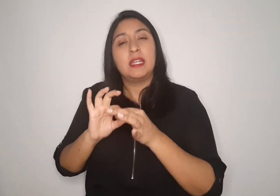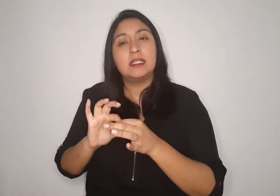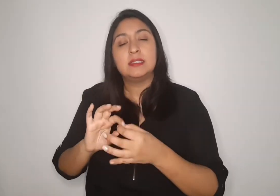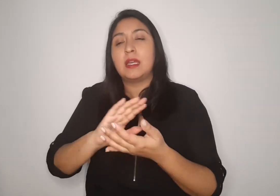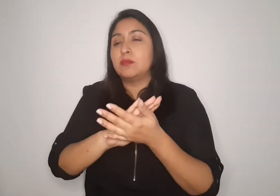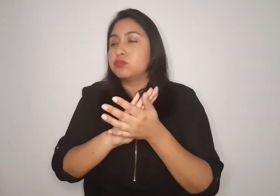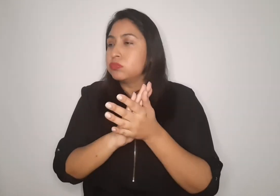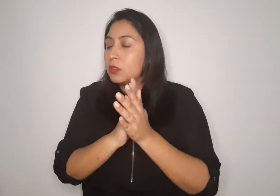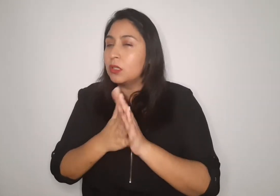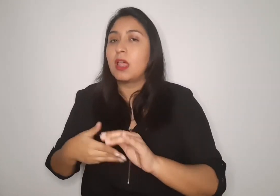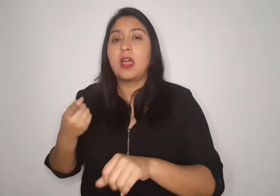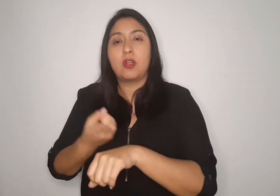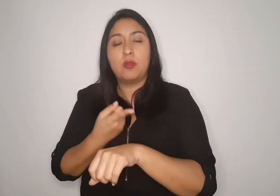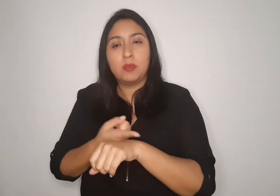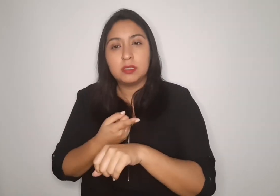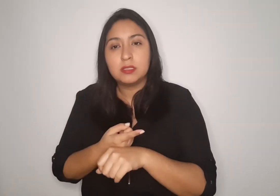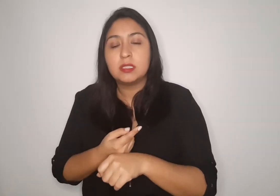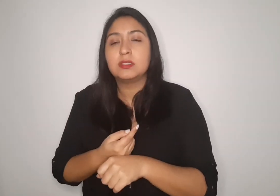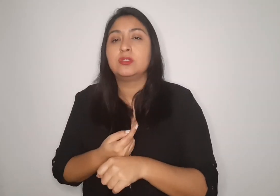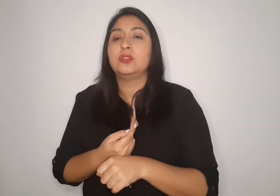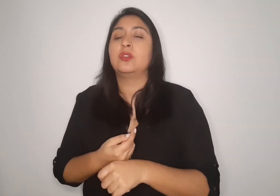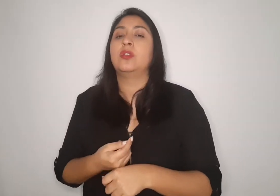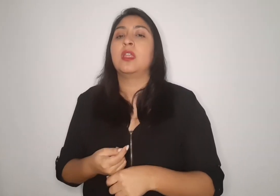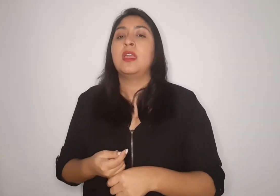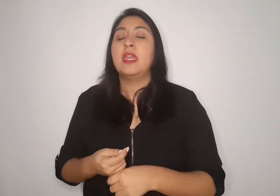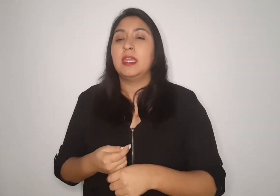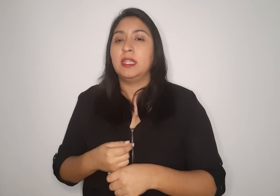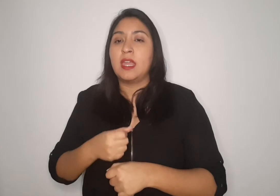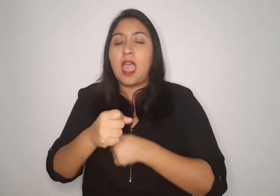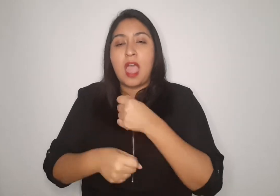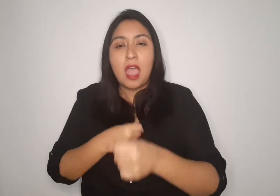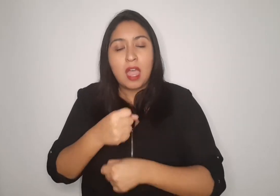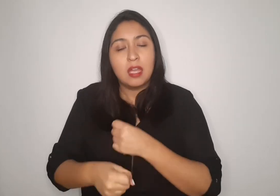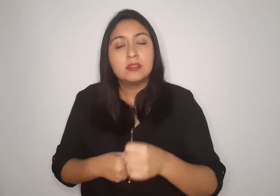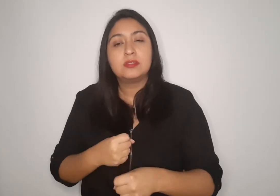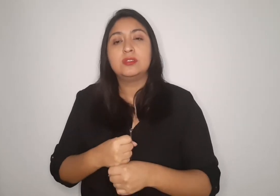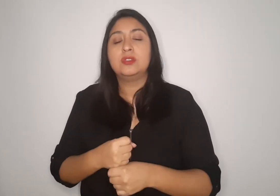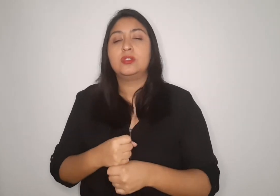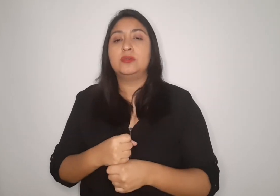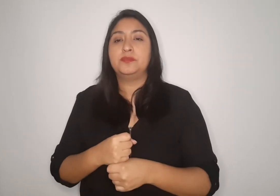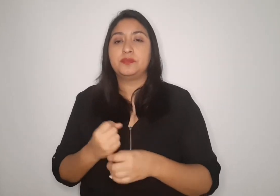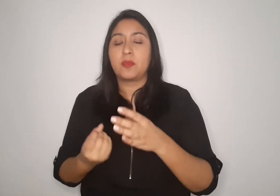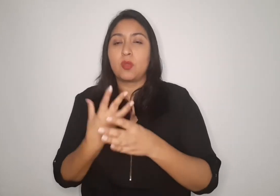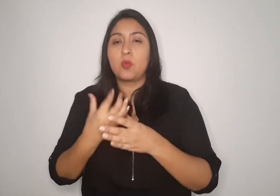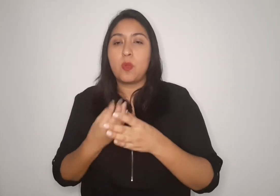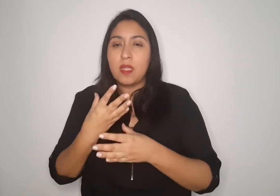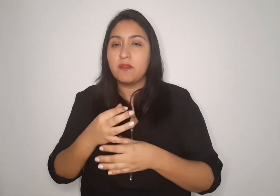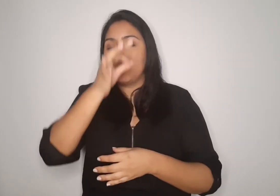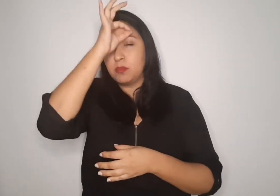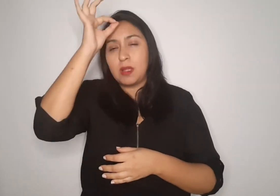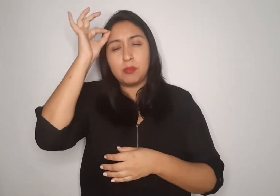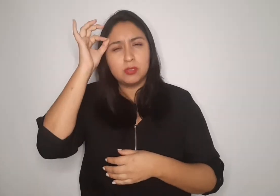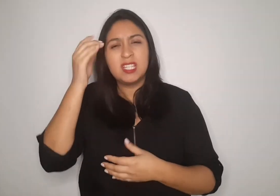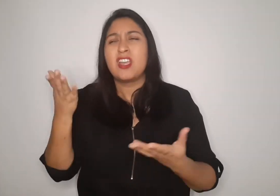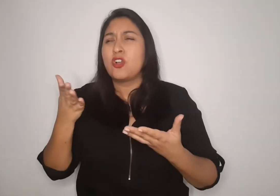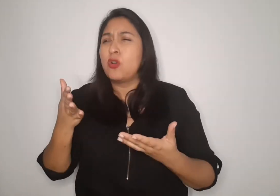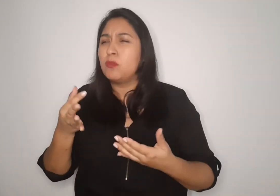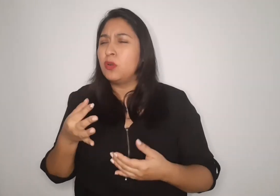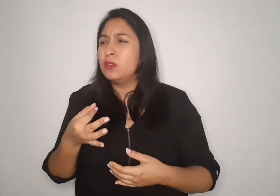que se nos viene con este nuevo año nuevo mapuche, que se dice, ¿cómo? ¿Me podrías volver a repetir? ¿Cómo se dice? Yo